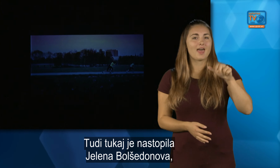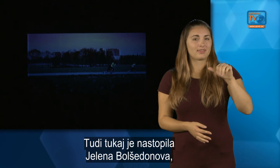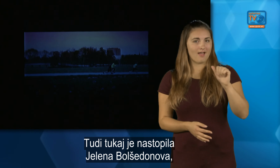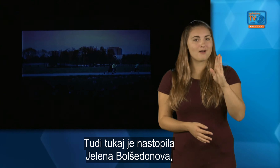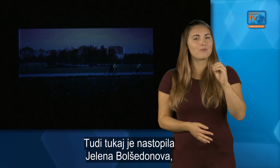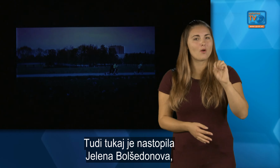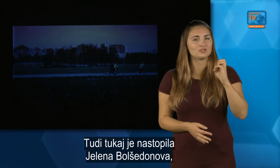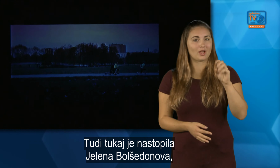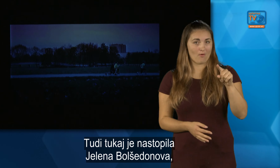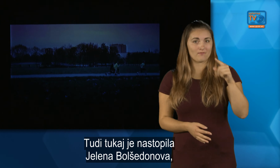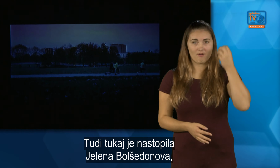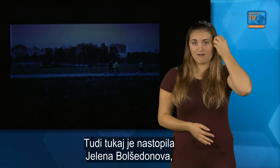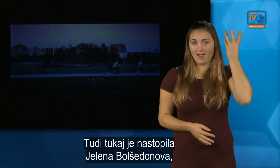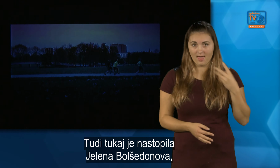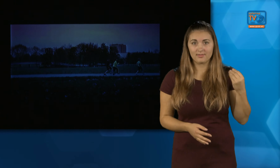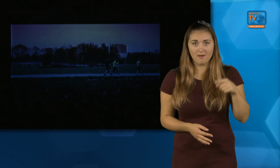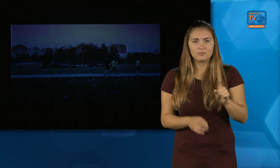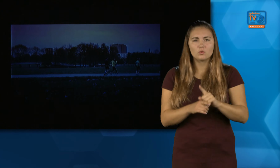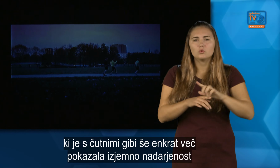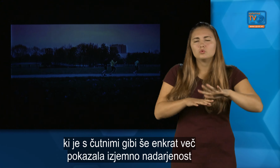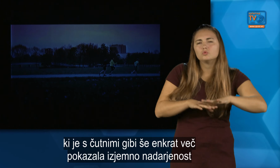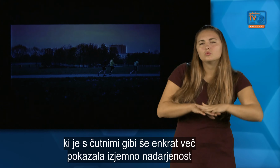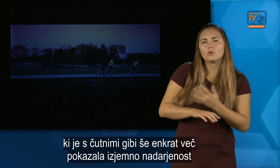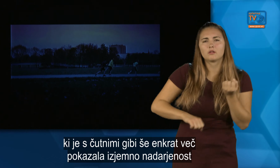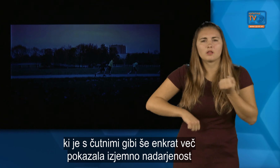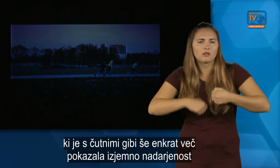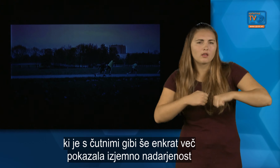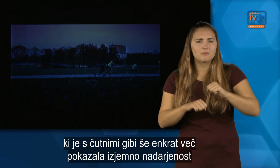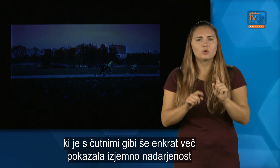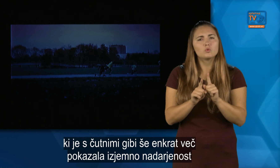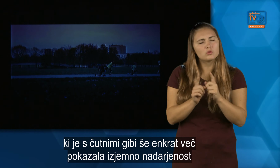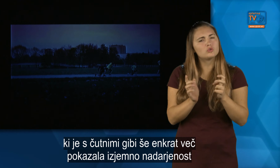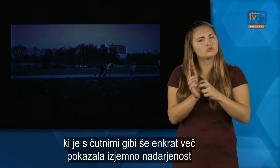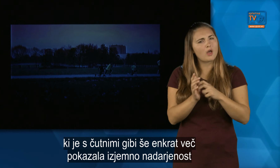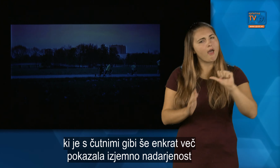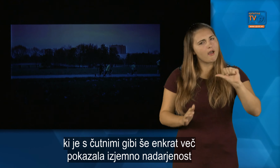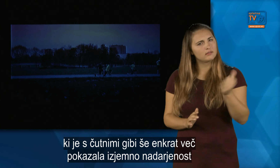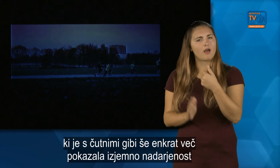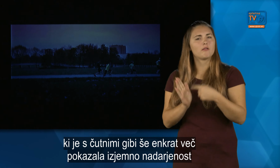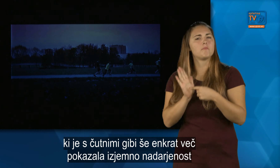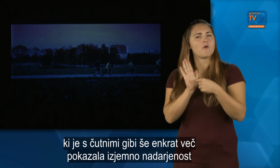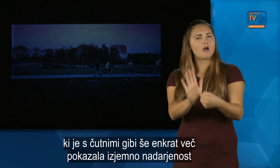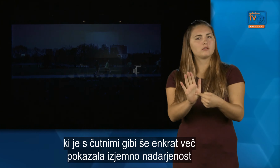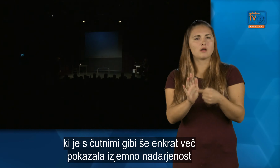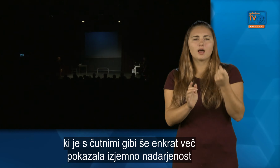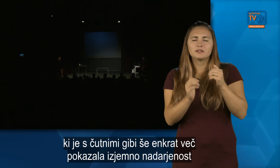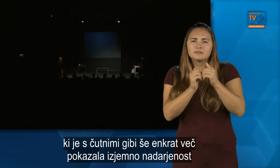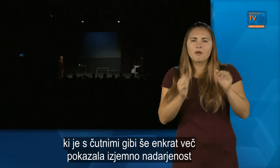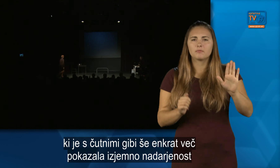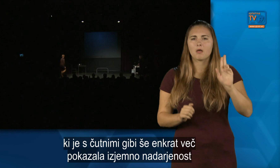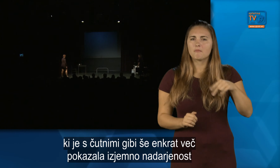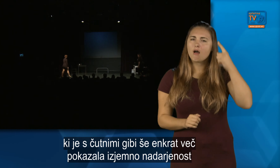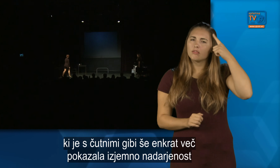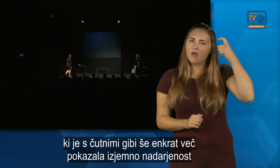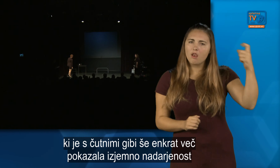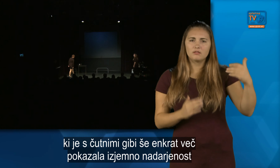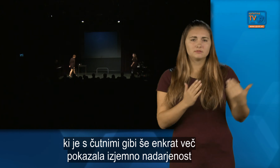Bolšedonova, ki je s čutnimi gibi še enkrat več pokazala izjemno nadarjenost za ples in igranje.